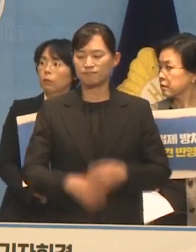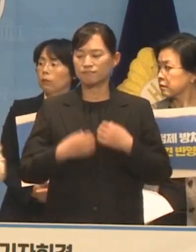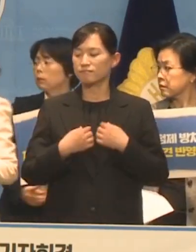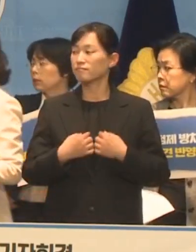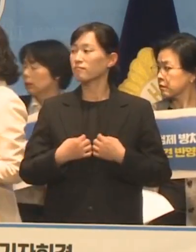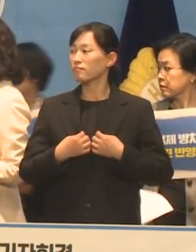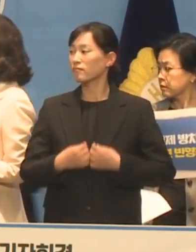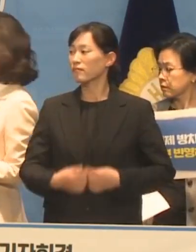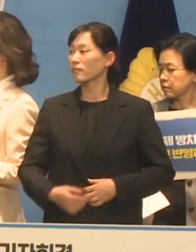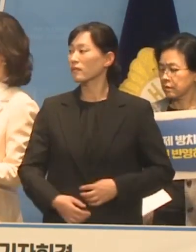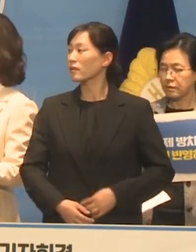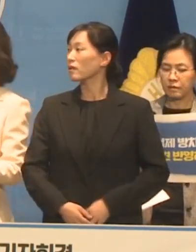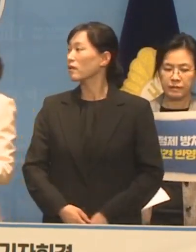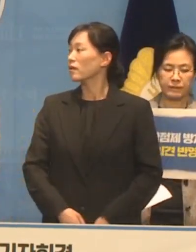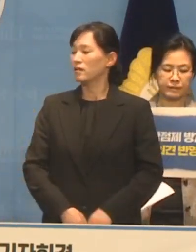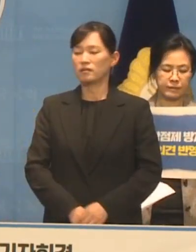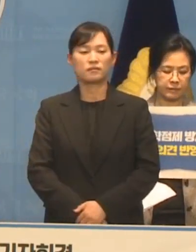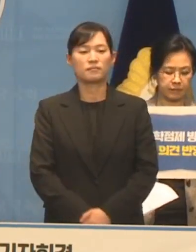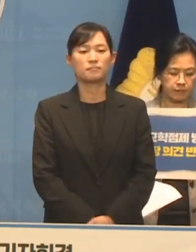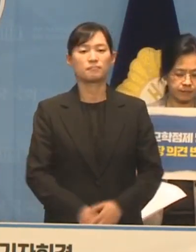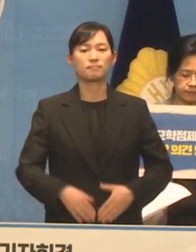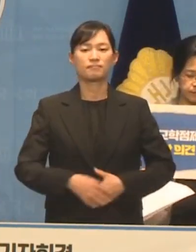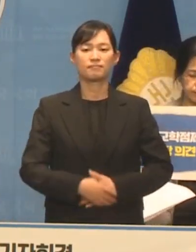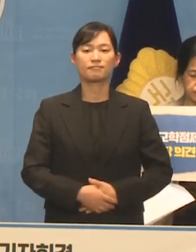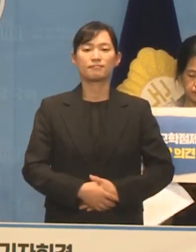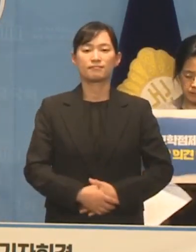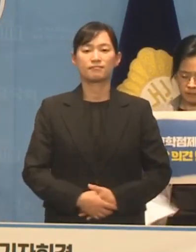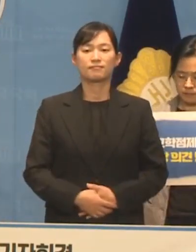여기 앞으로 오시는 게 나을 것